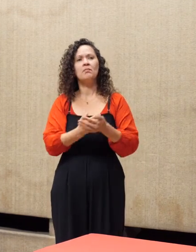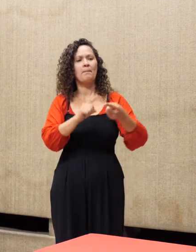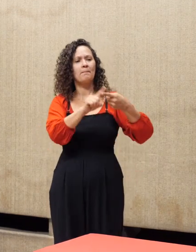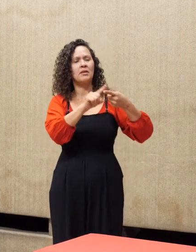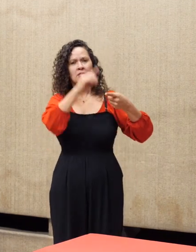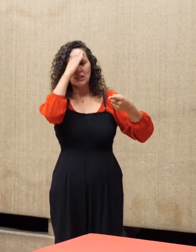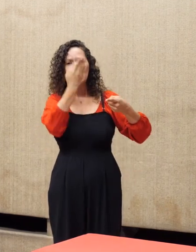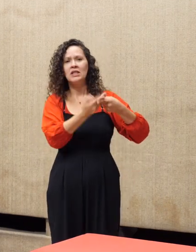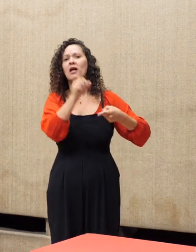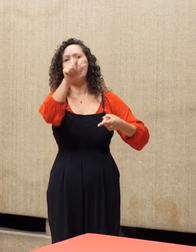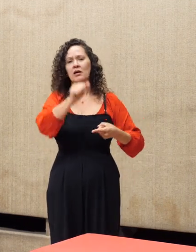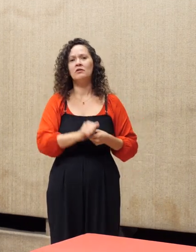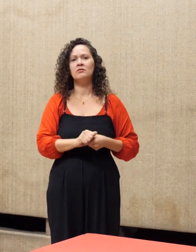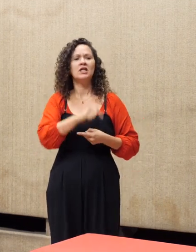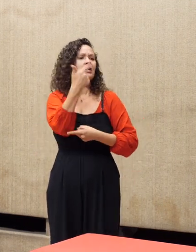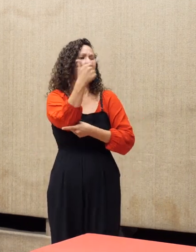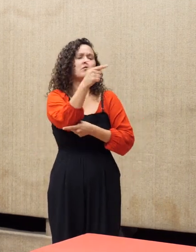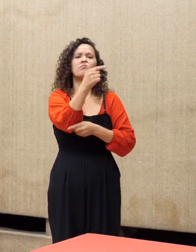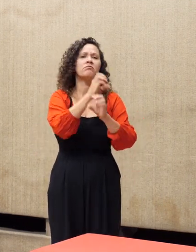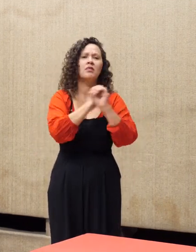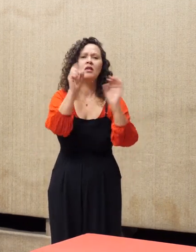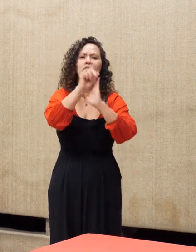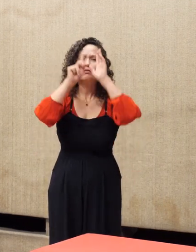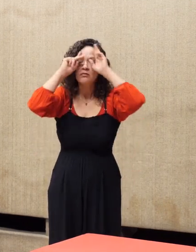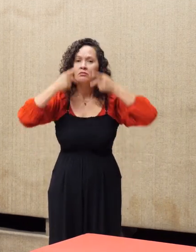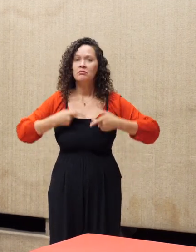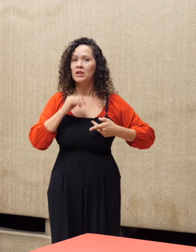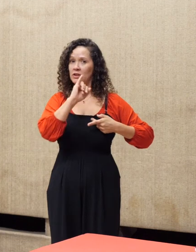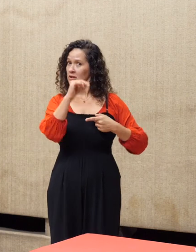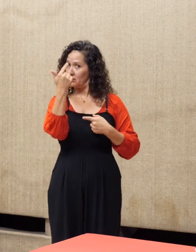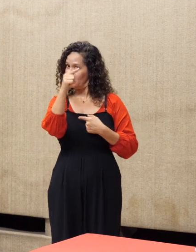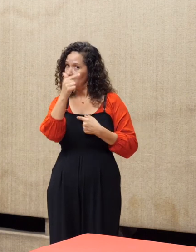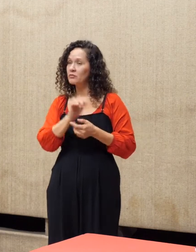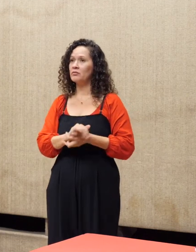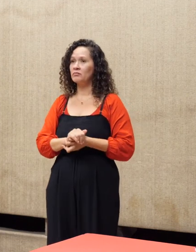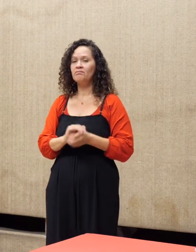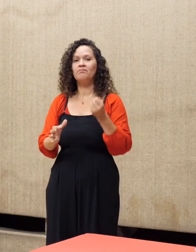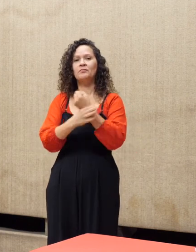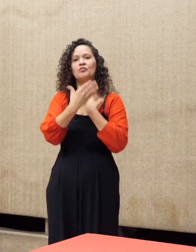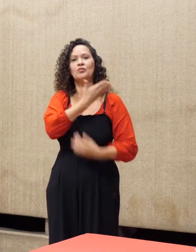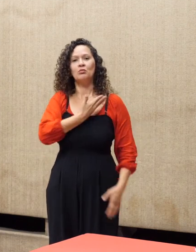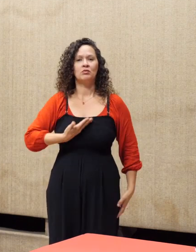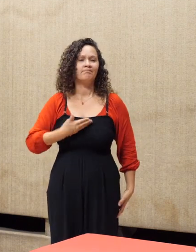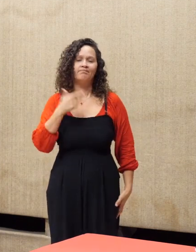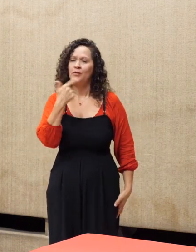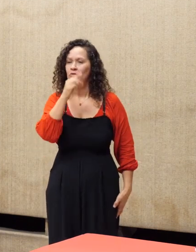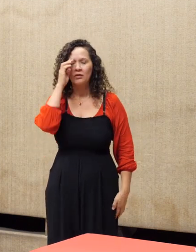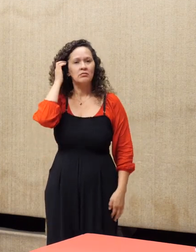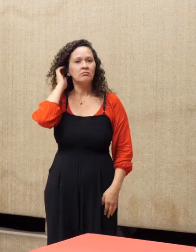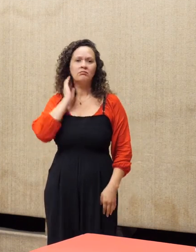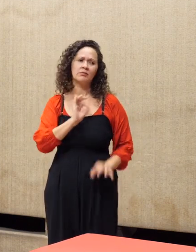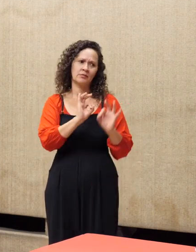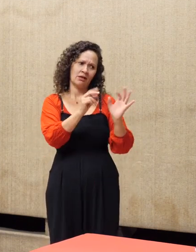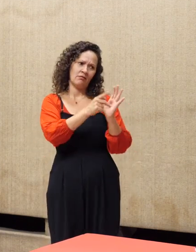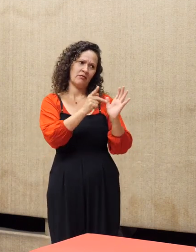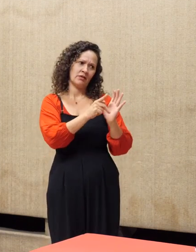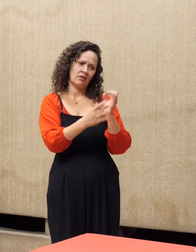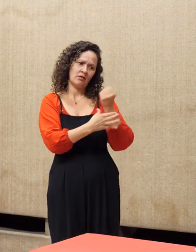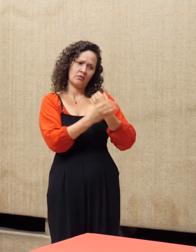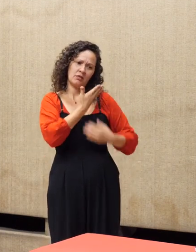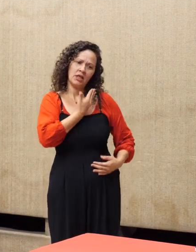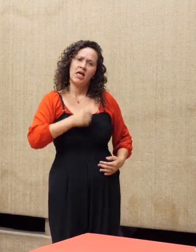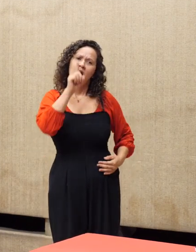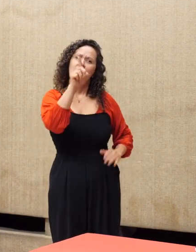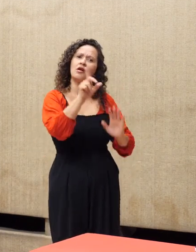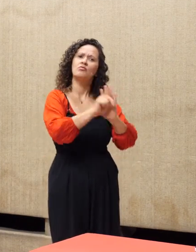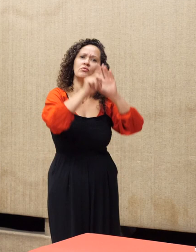primeira certeza é: não existe direitos humanos sem segurança pública. Isso é um fato. A segurança pública é